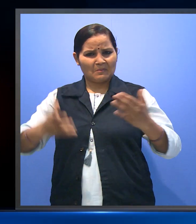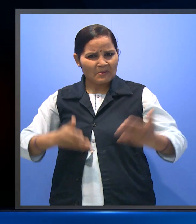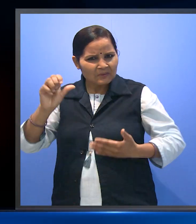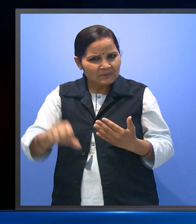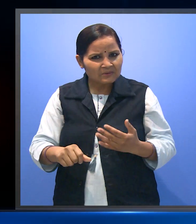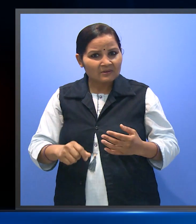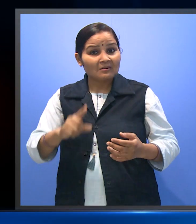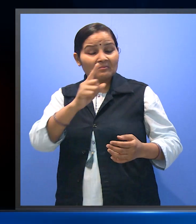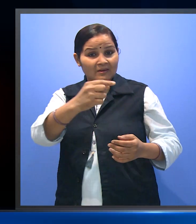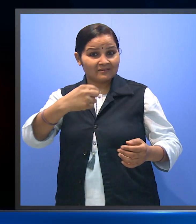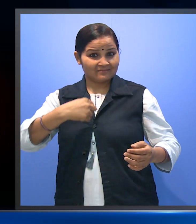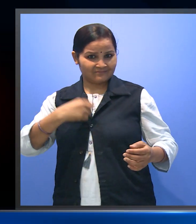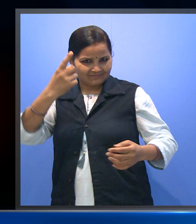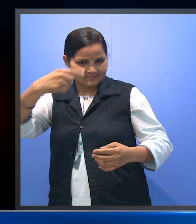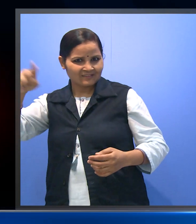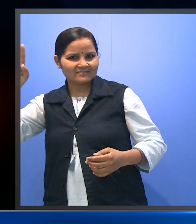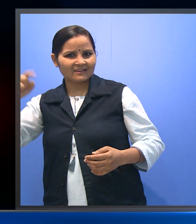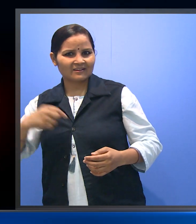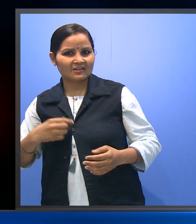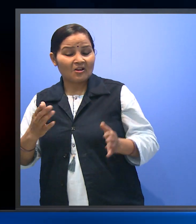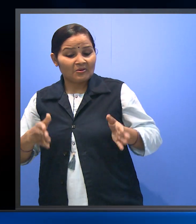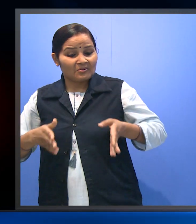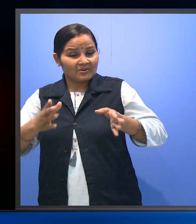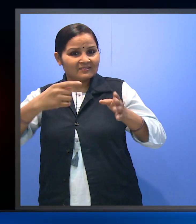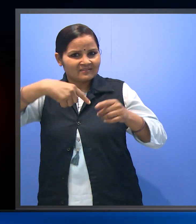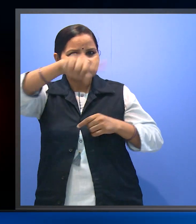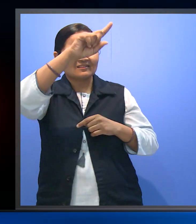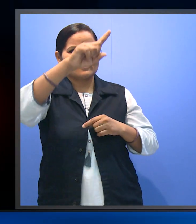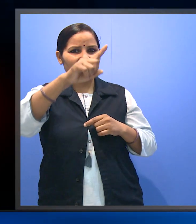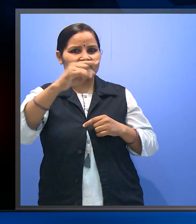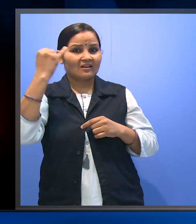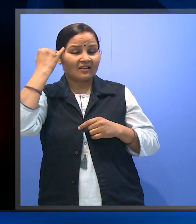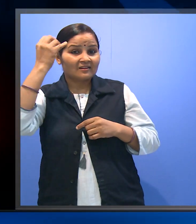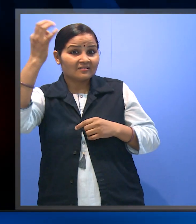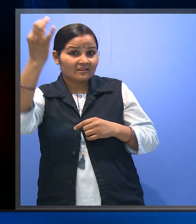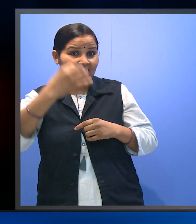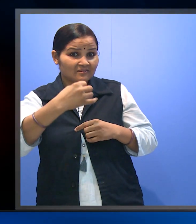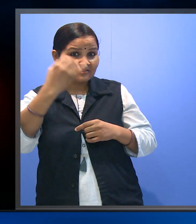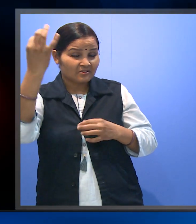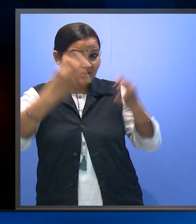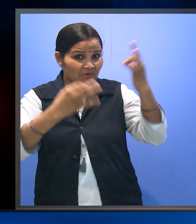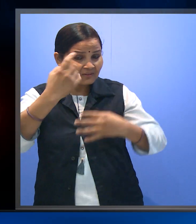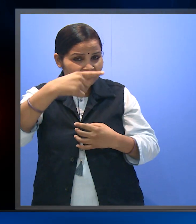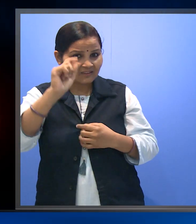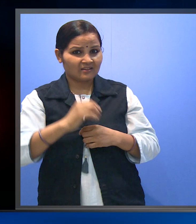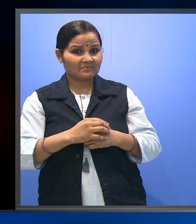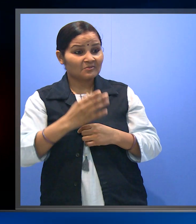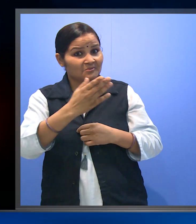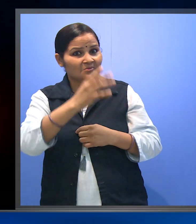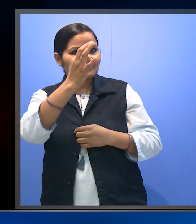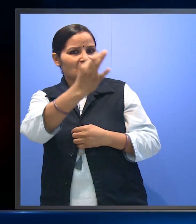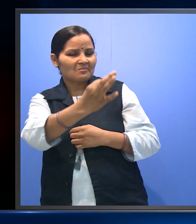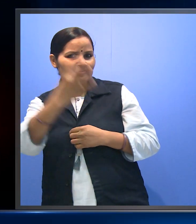बुरे व्यक्ति को सही मार्ग दिखावे, उसको मार्ग तक लेके आए, तब उसको